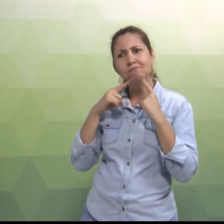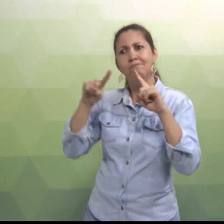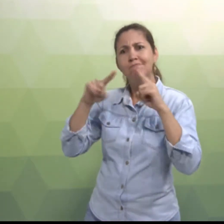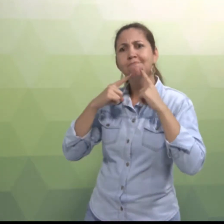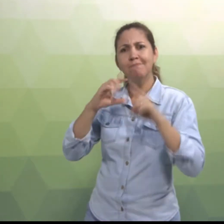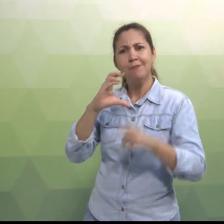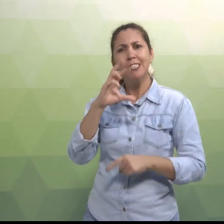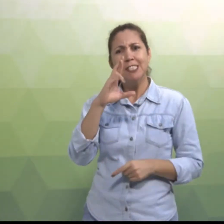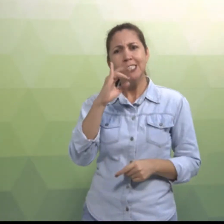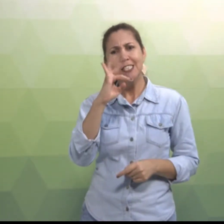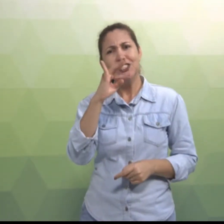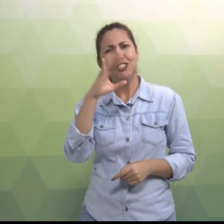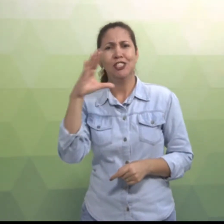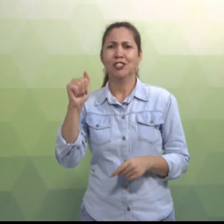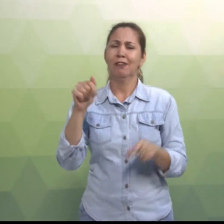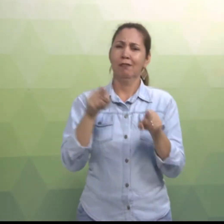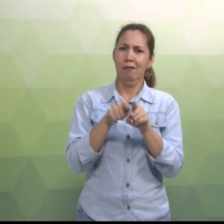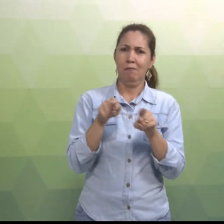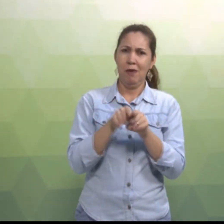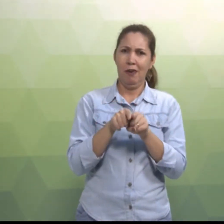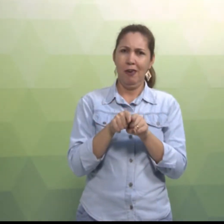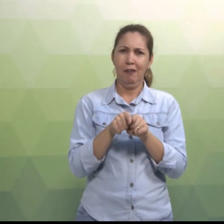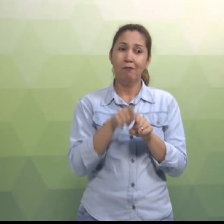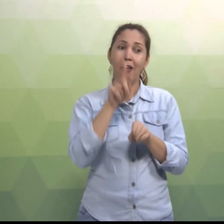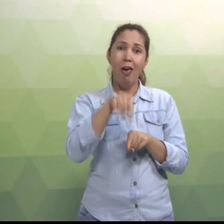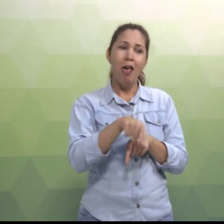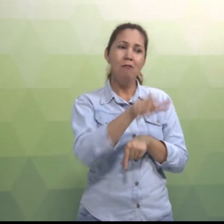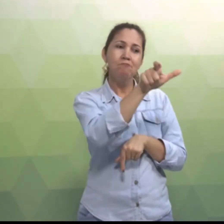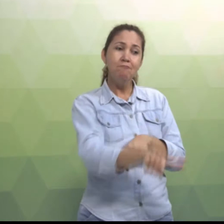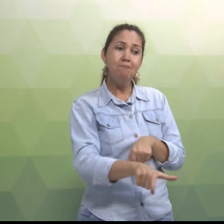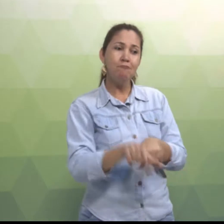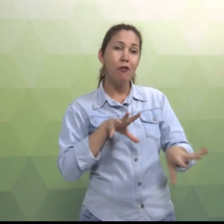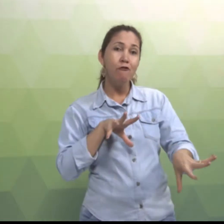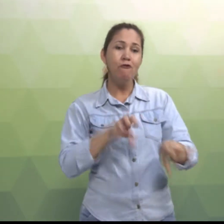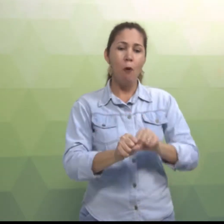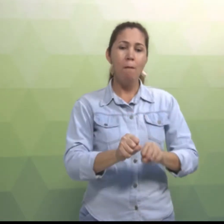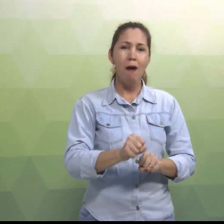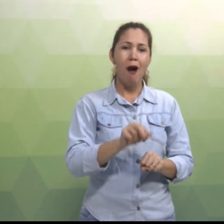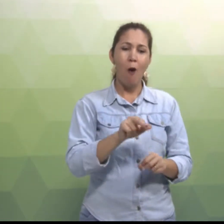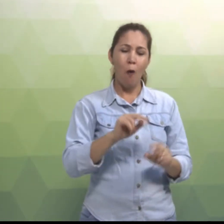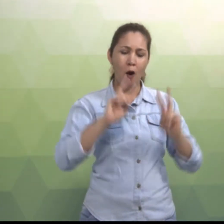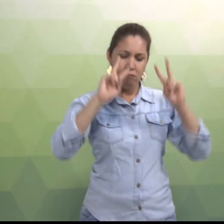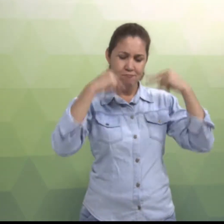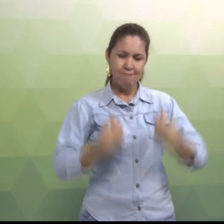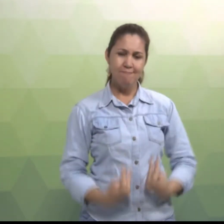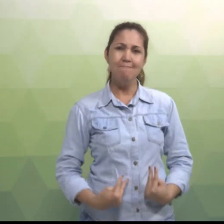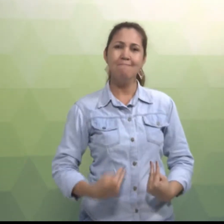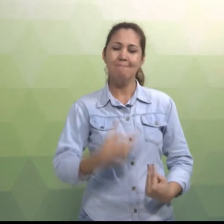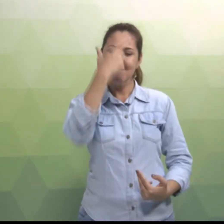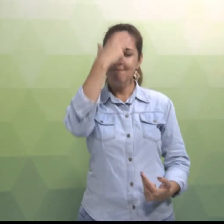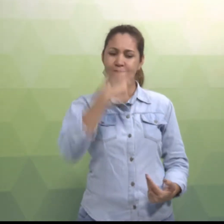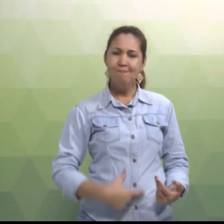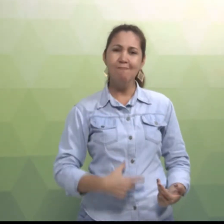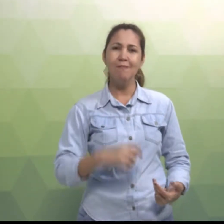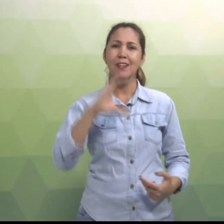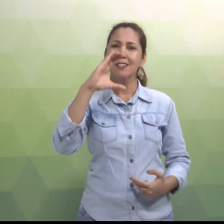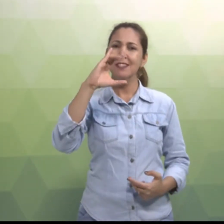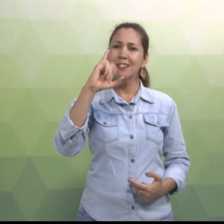se comunique, que ela tenha o senso crítico, que ela desenvolva isso. Então, seria uma